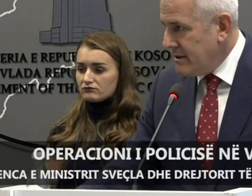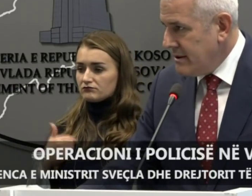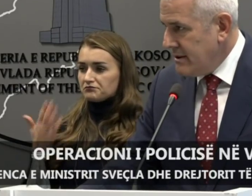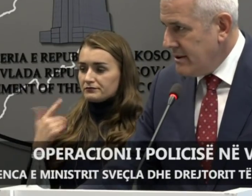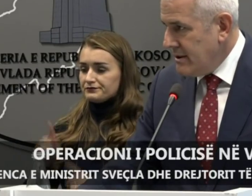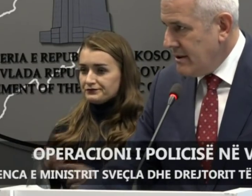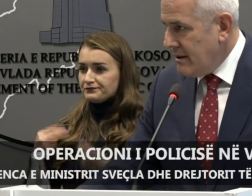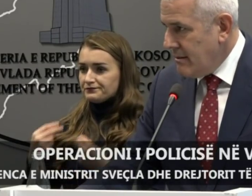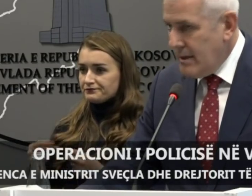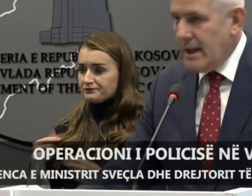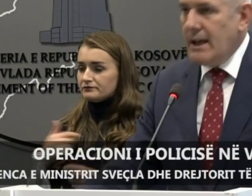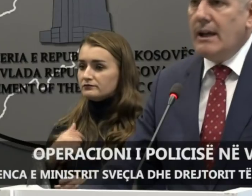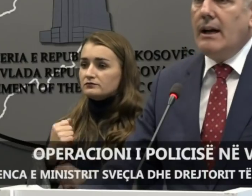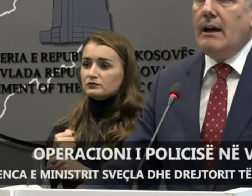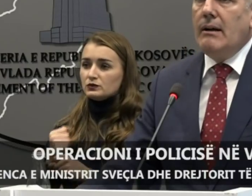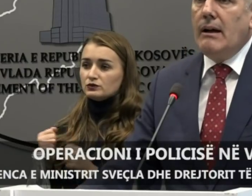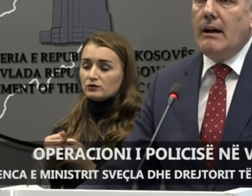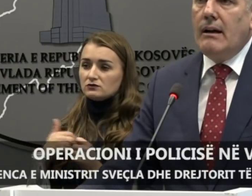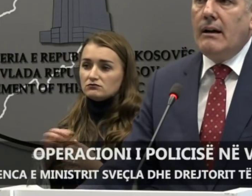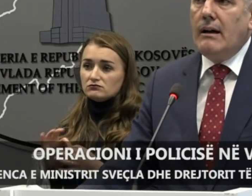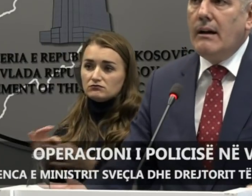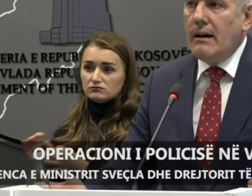koordinim me